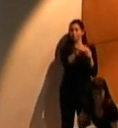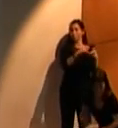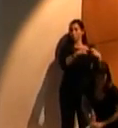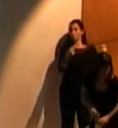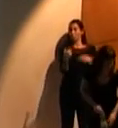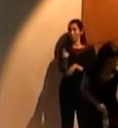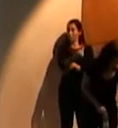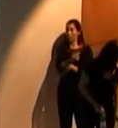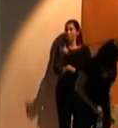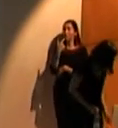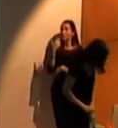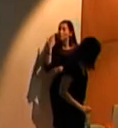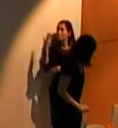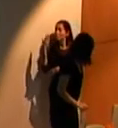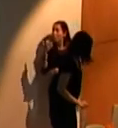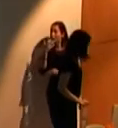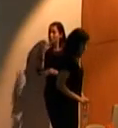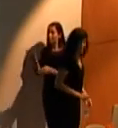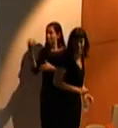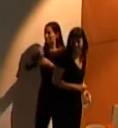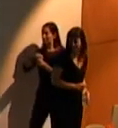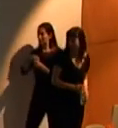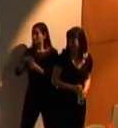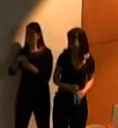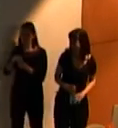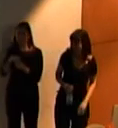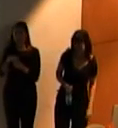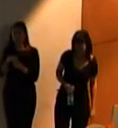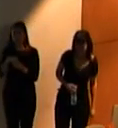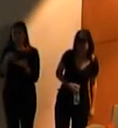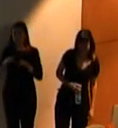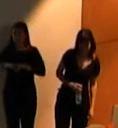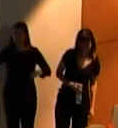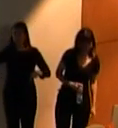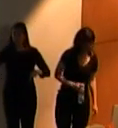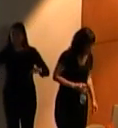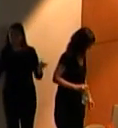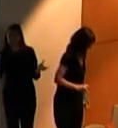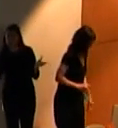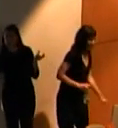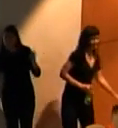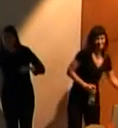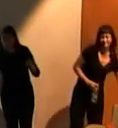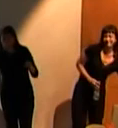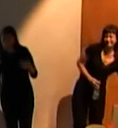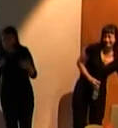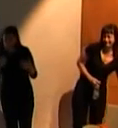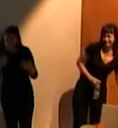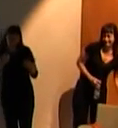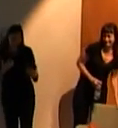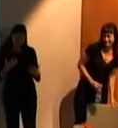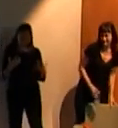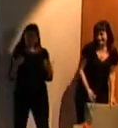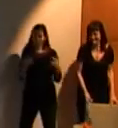on va rassembler en fait les sièges. Pour ceux qui souhaitent nous rejoindre sur scène, on veut bien partager